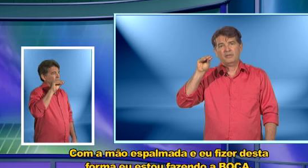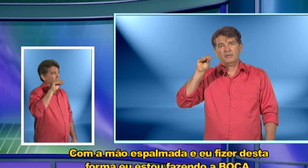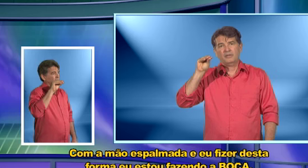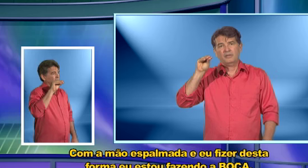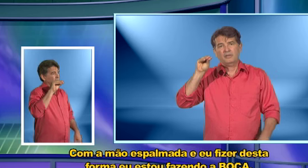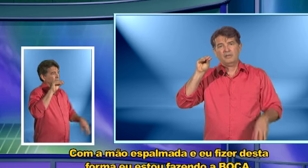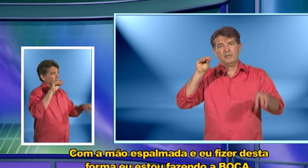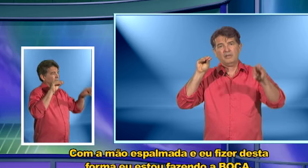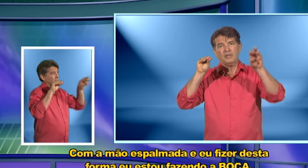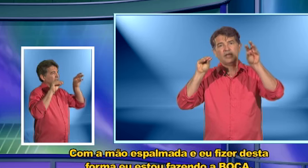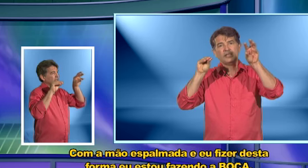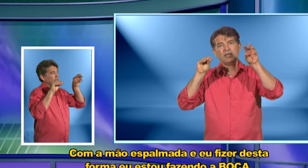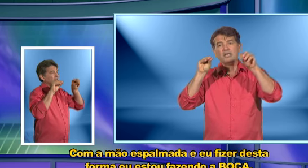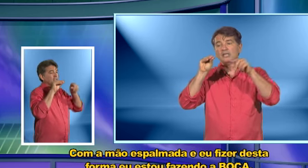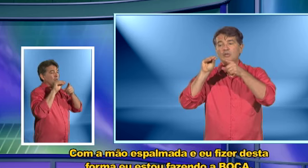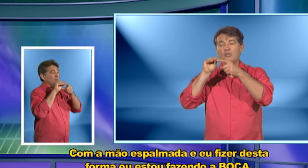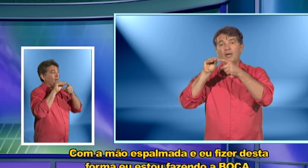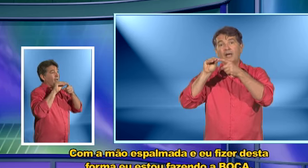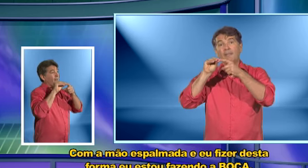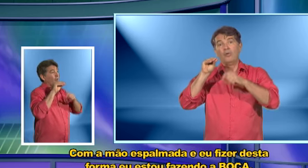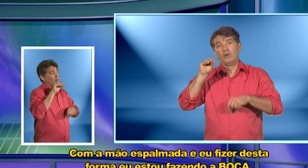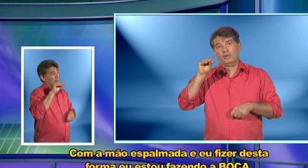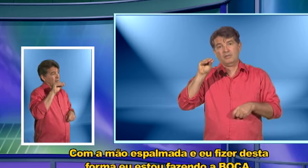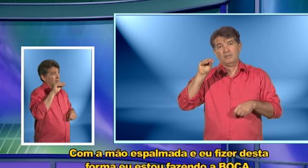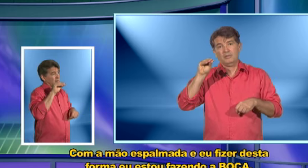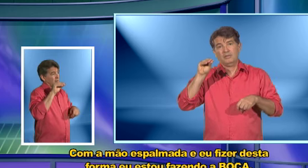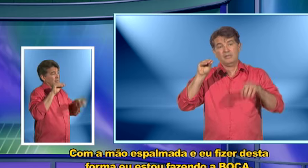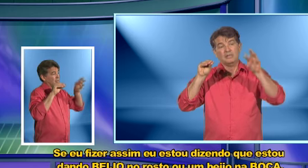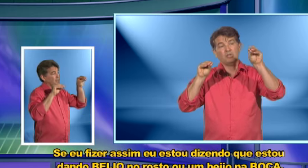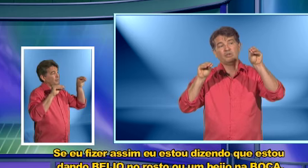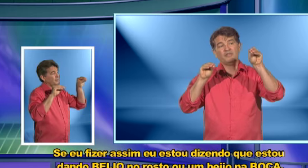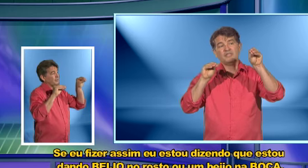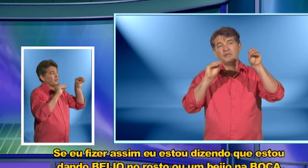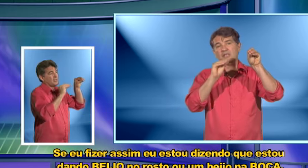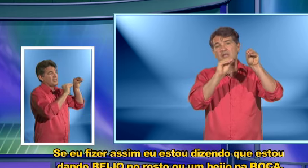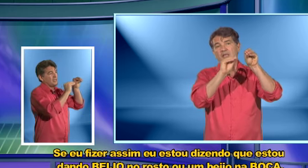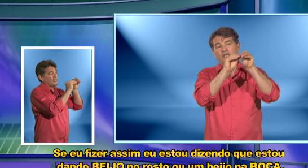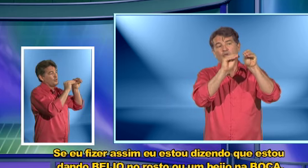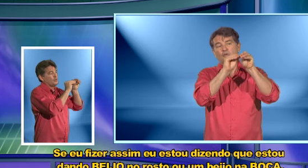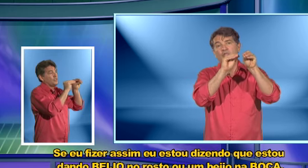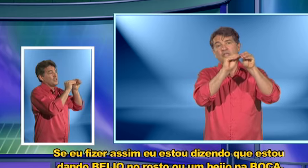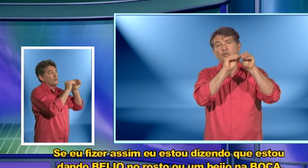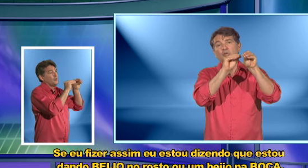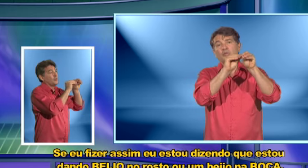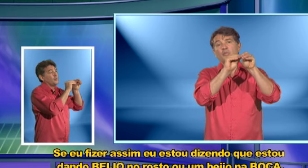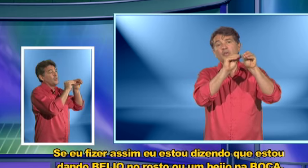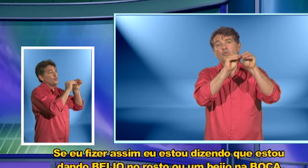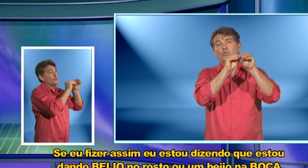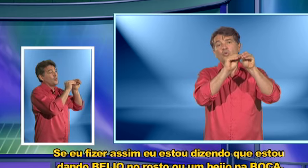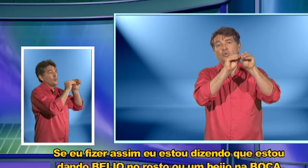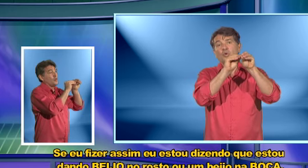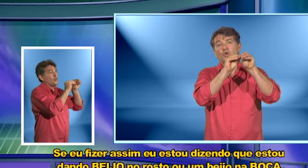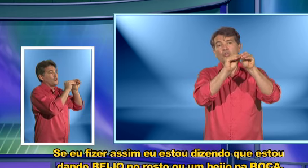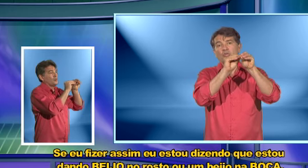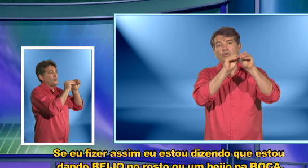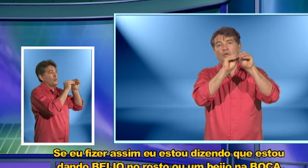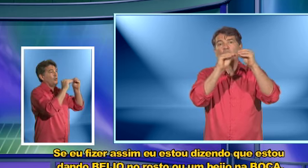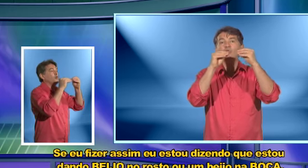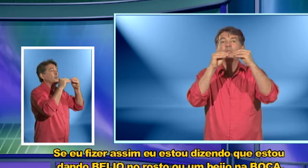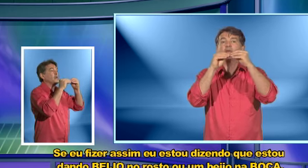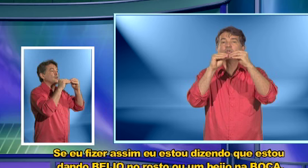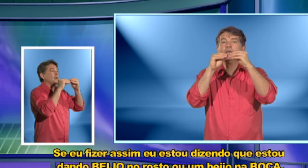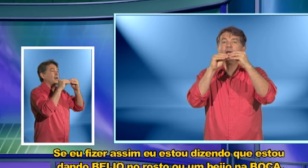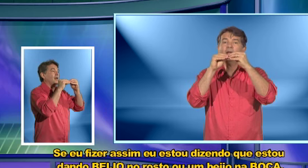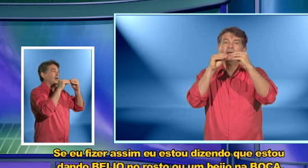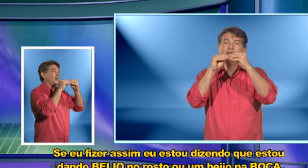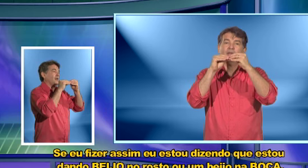forma, aqui seria então a boca. Se eu estou fazendo assim, eu estou dizendo que eu estou dando um beijo no rosto, ou